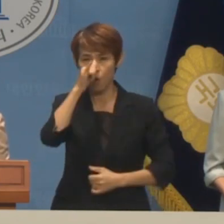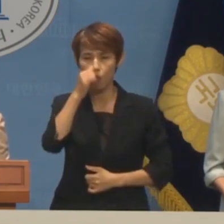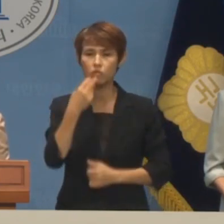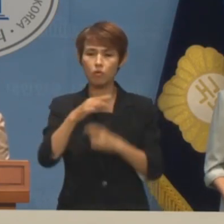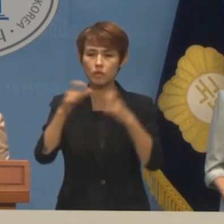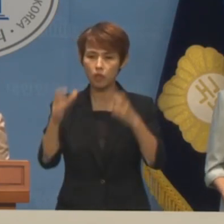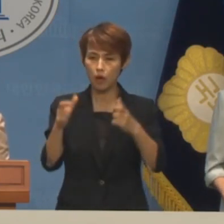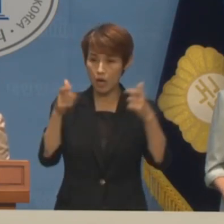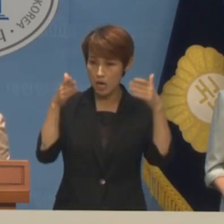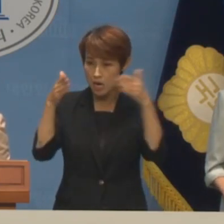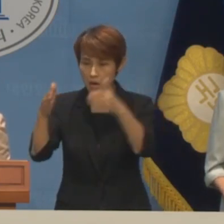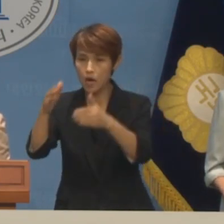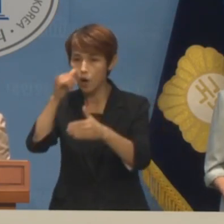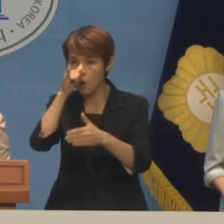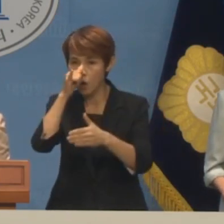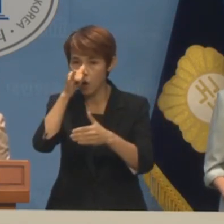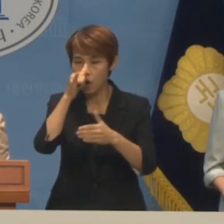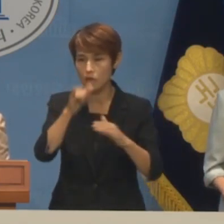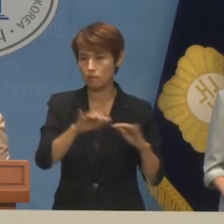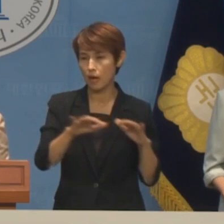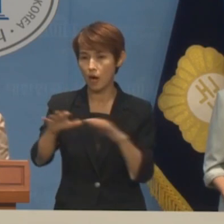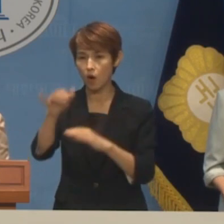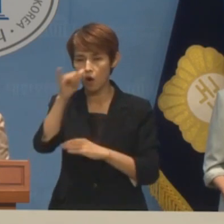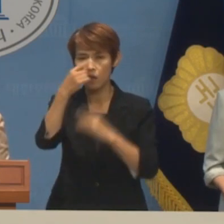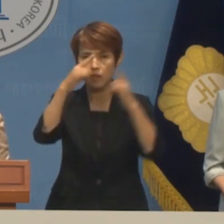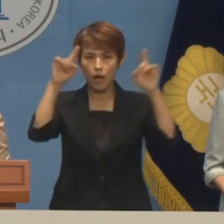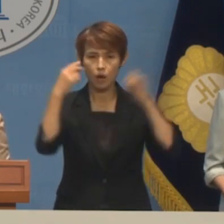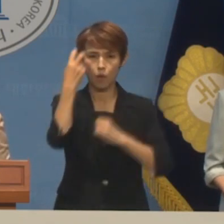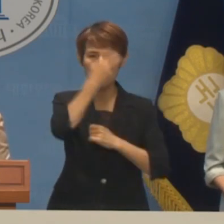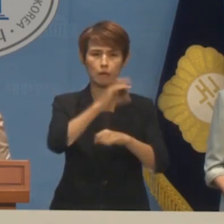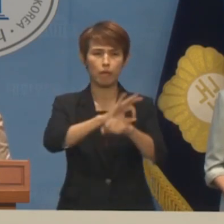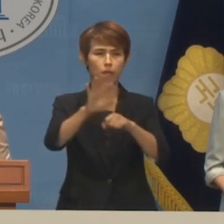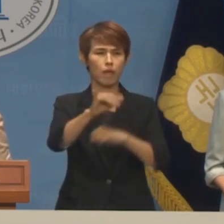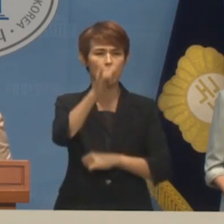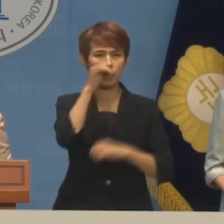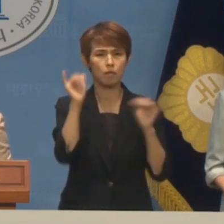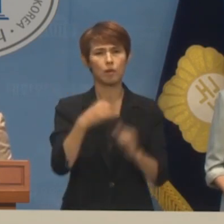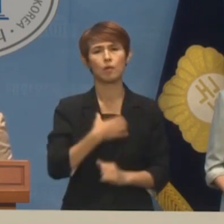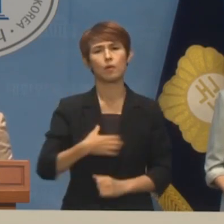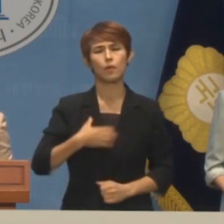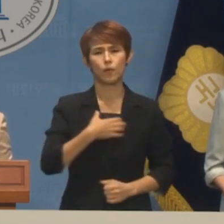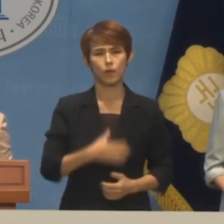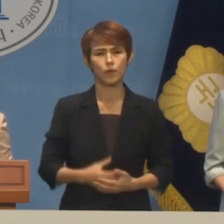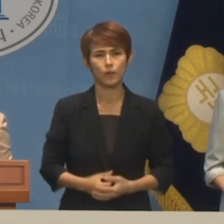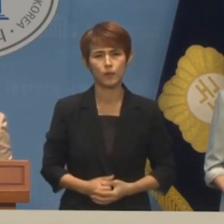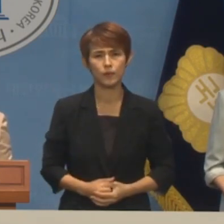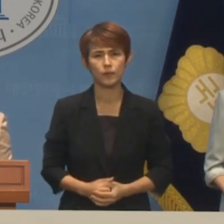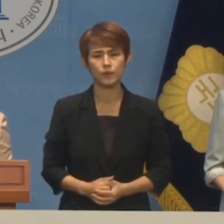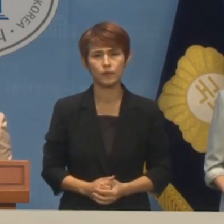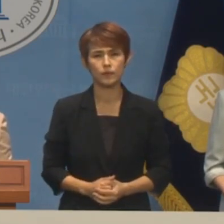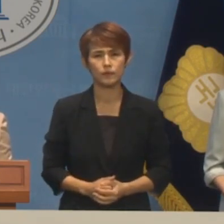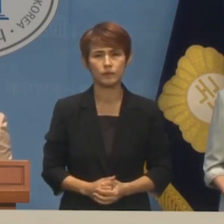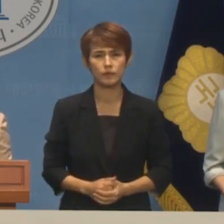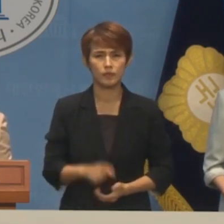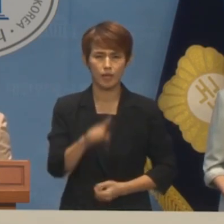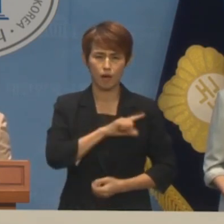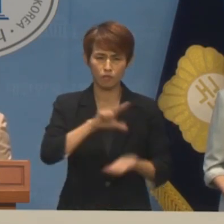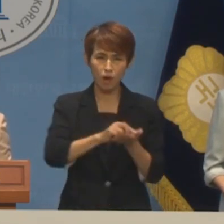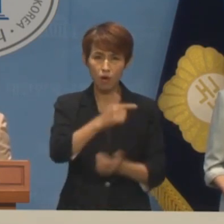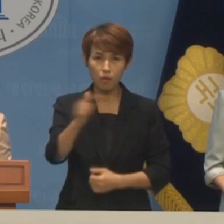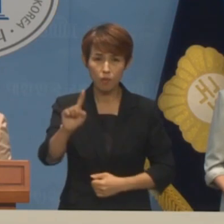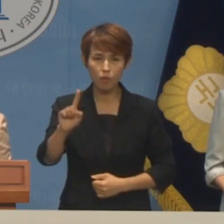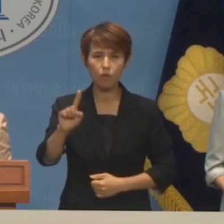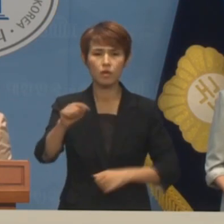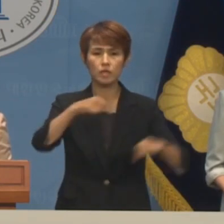학문 생태계 붕괴, 대학에 대한 관리 감독 부실 등으로 이어지진 않을까 우려가 됩니다. 가장 큰 문제는